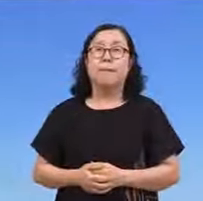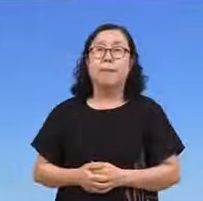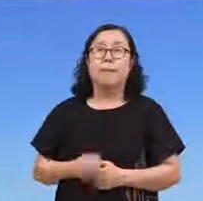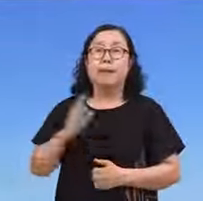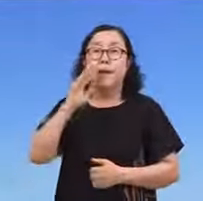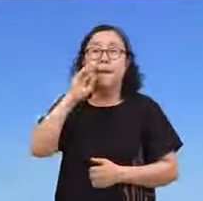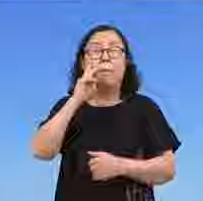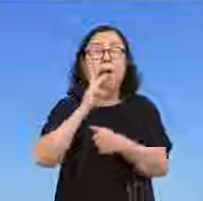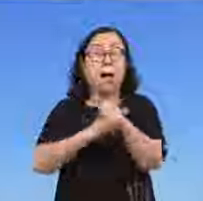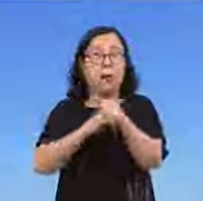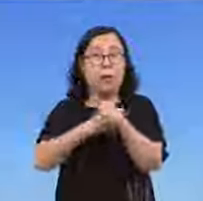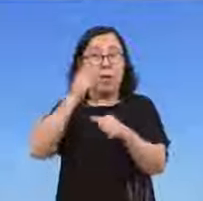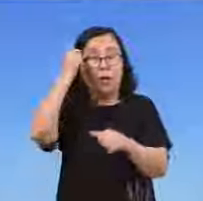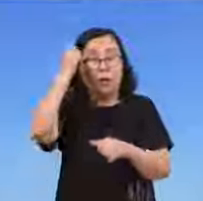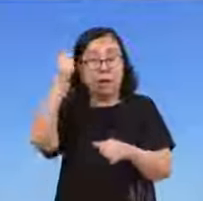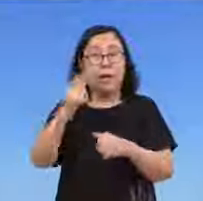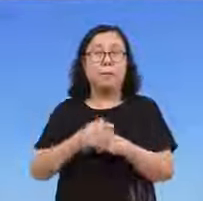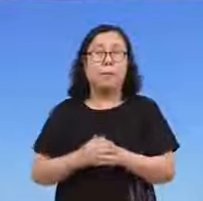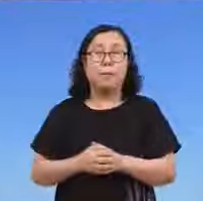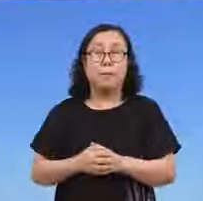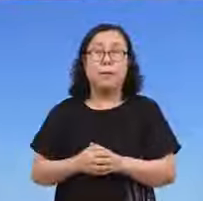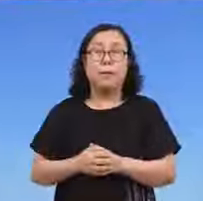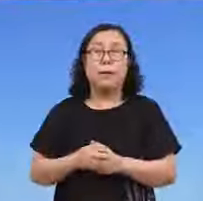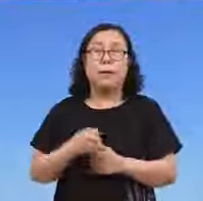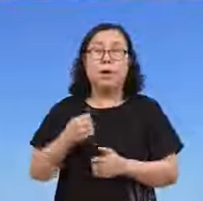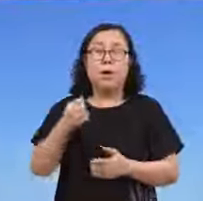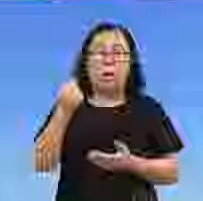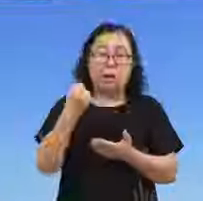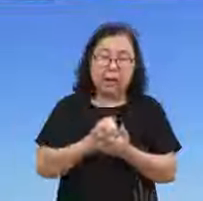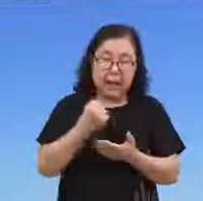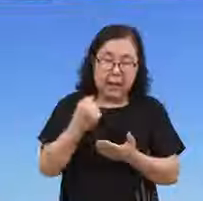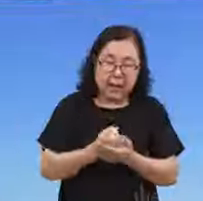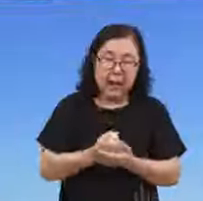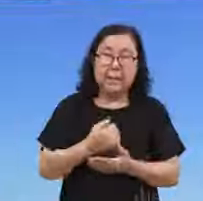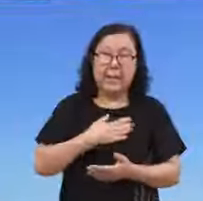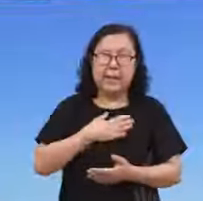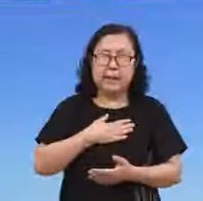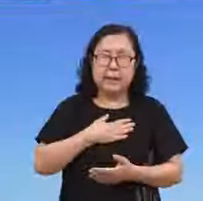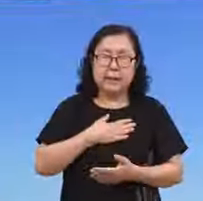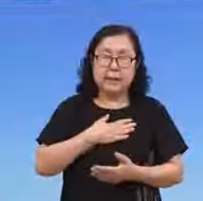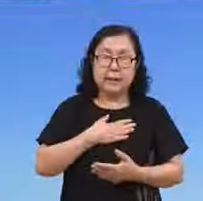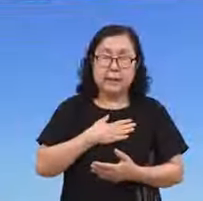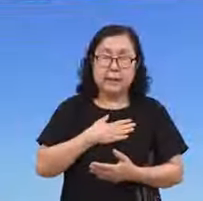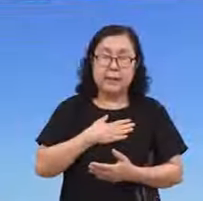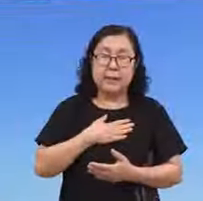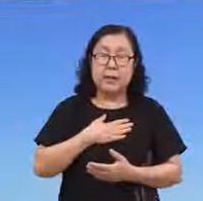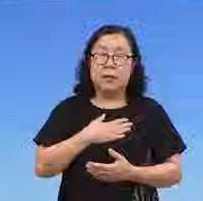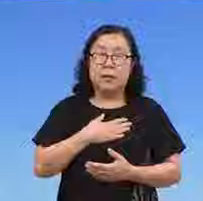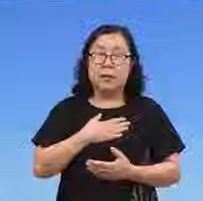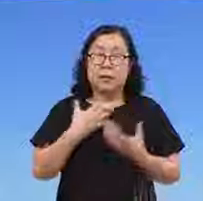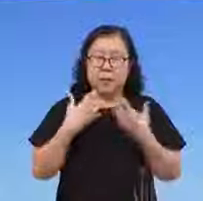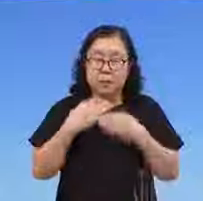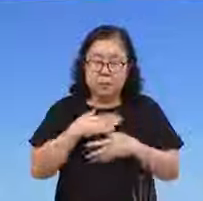사도 바울의 위대함이 로마서 7장 24절에 있습니다. 오호라, 나는 곤고한 사람이로다. 이 사망의 몸에서 누가